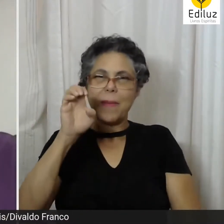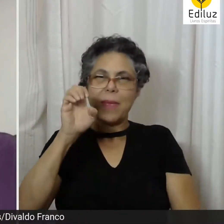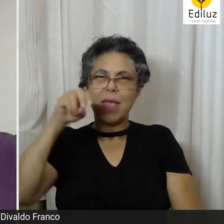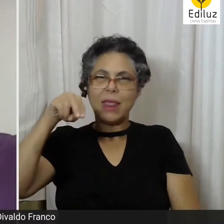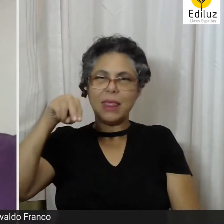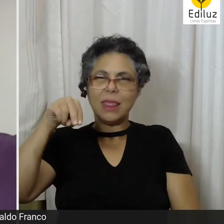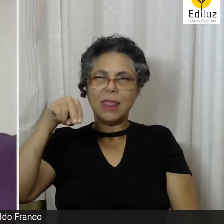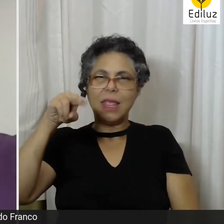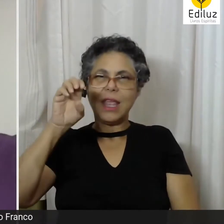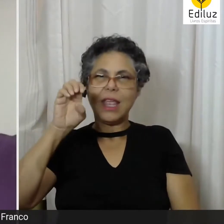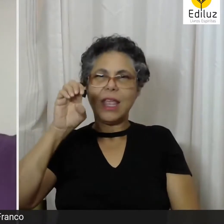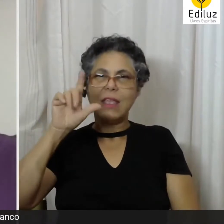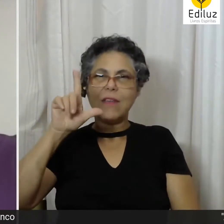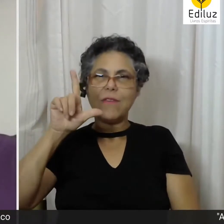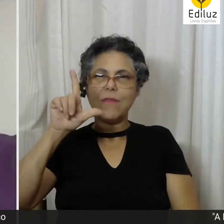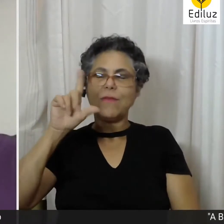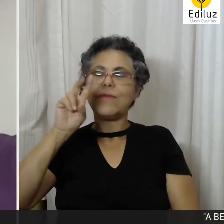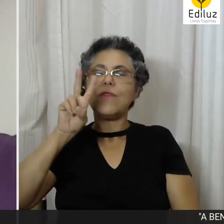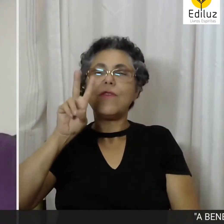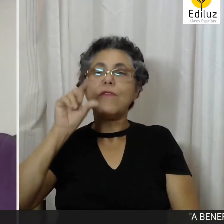em desconfortar alguém.